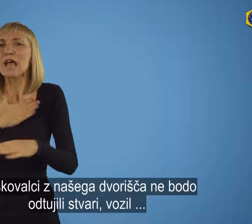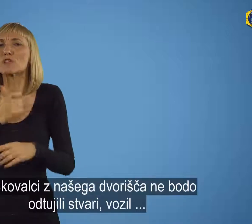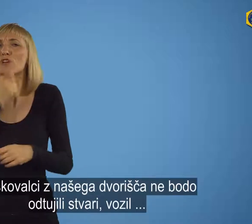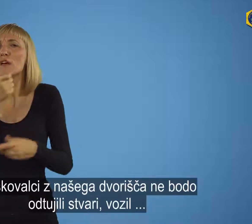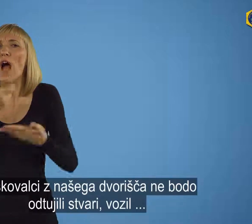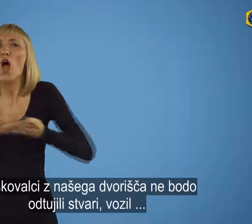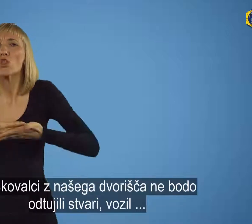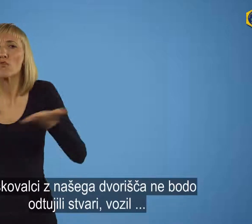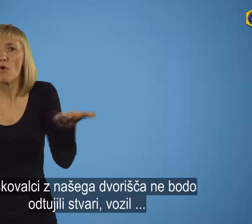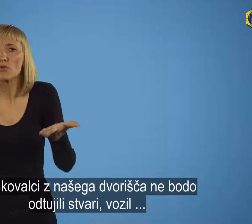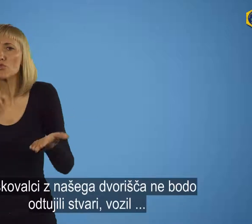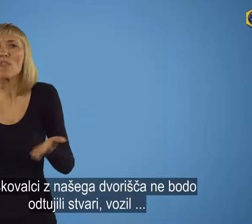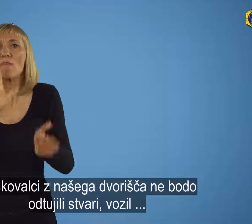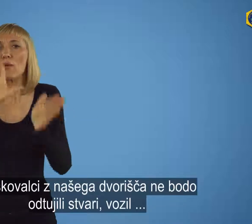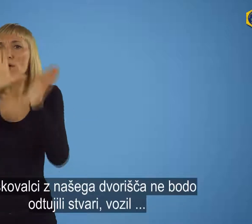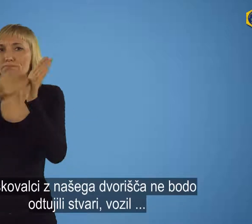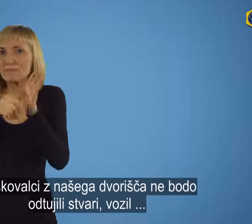stvari, vozil.